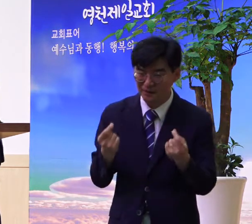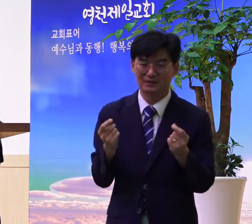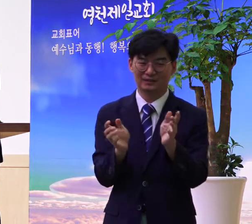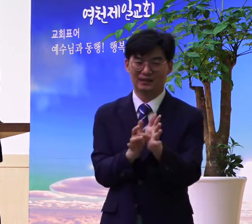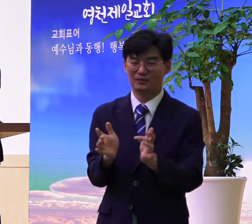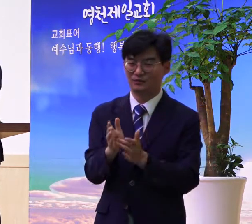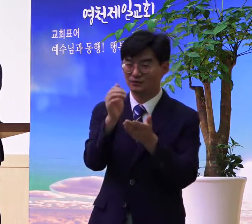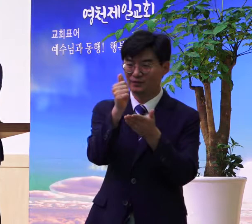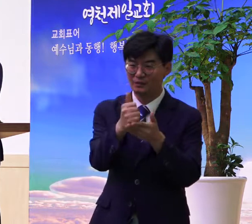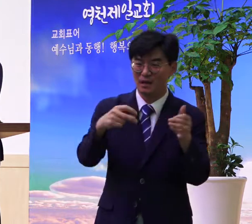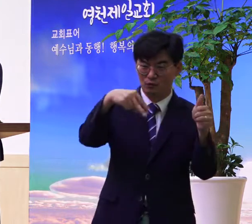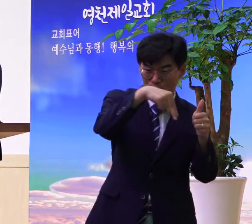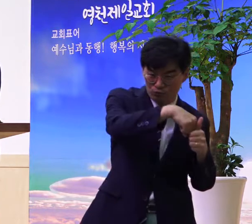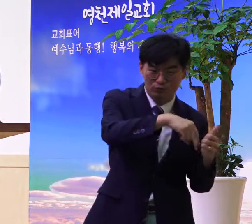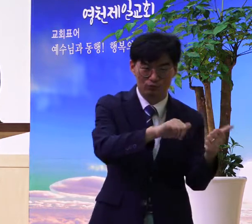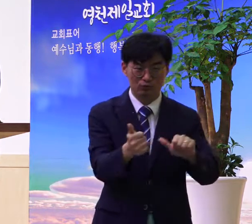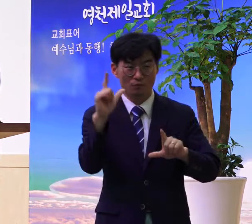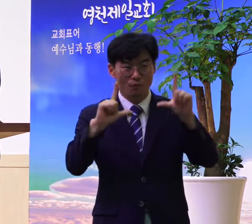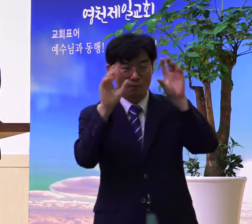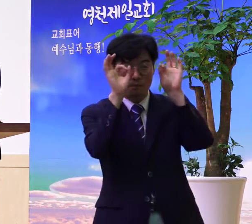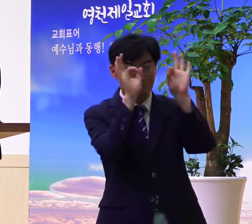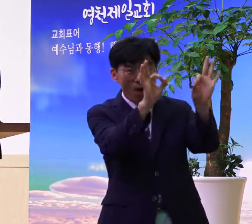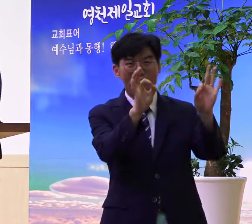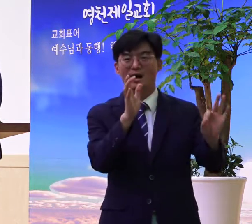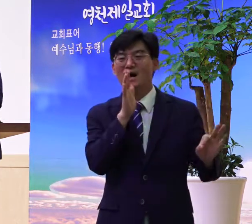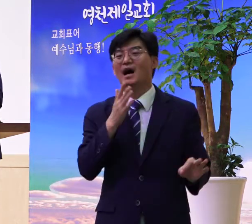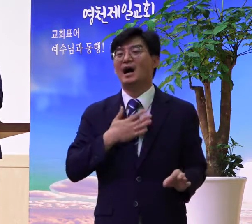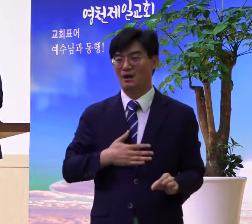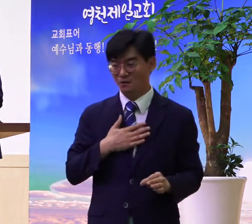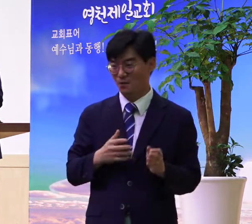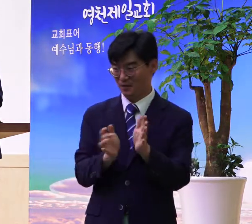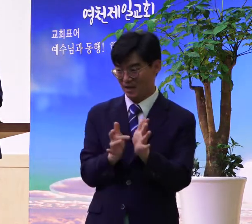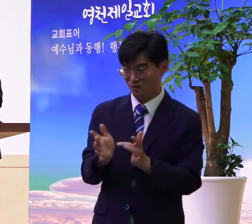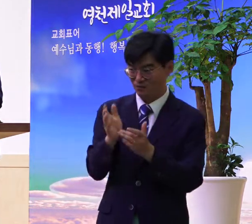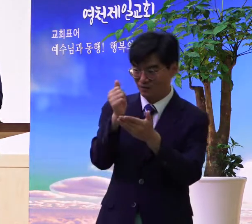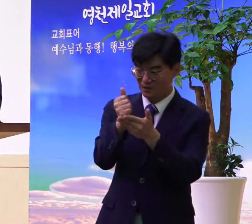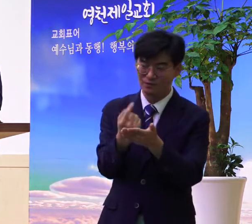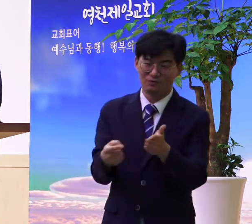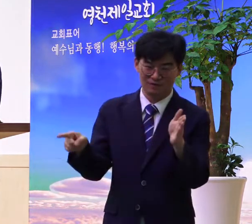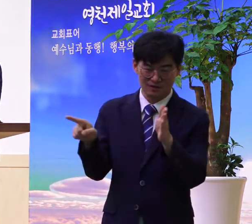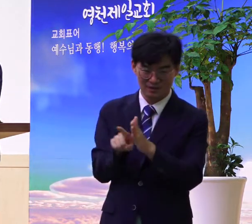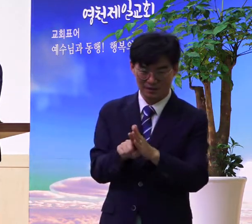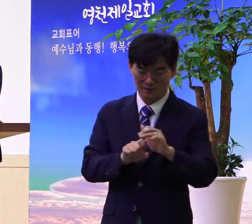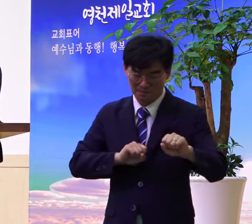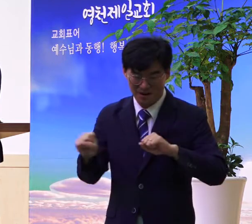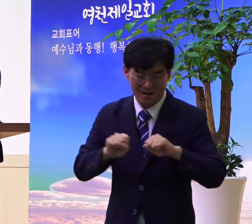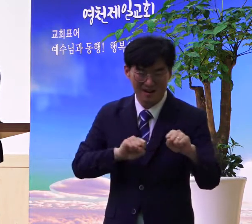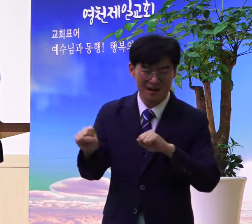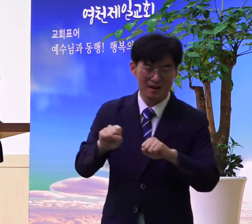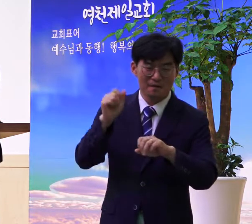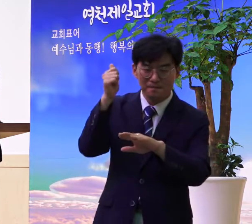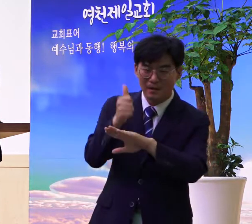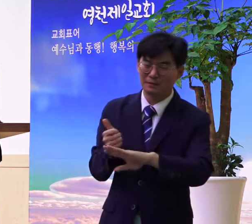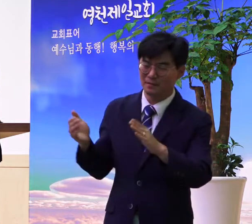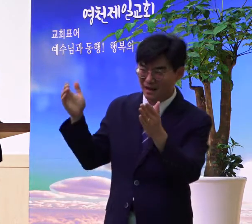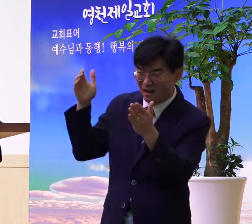예수님을 위해서 선한 싸움을 다 싸우고 달려갈 그 사명의 길을 끝까지 달려가고 결코